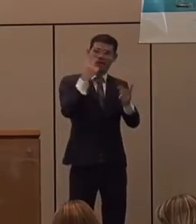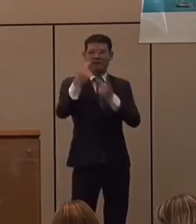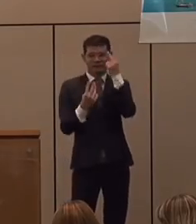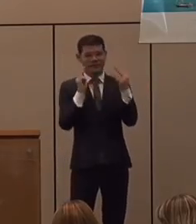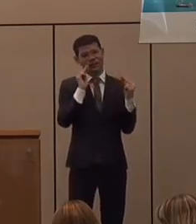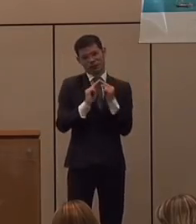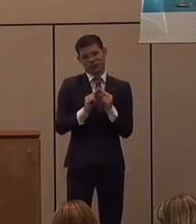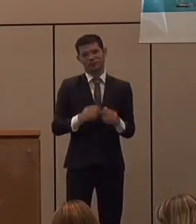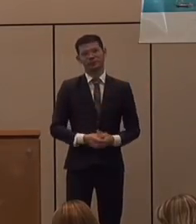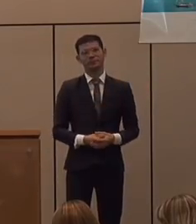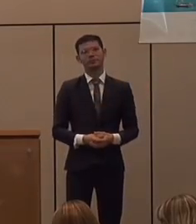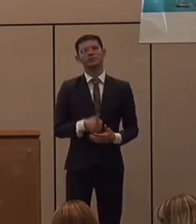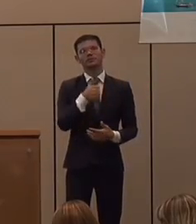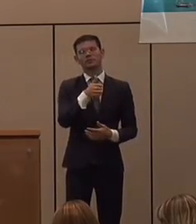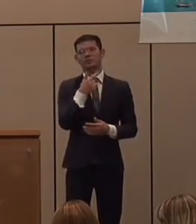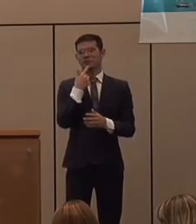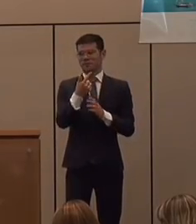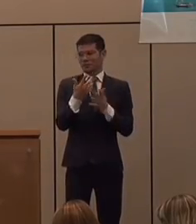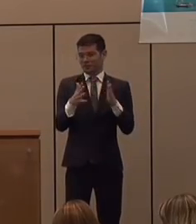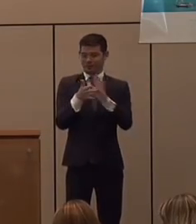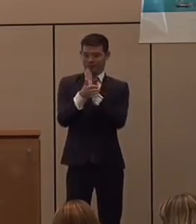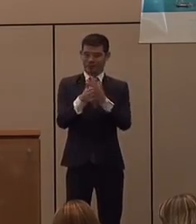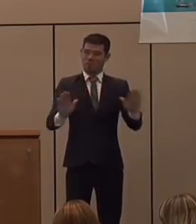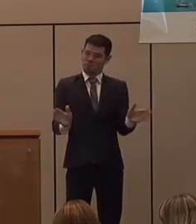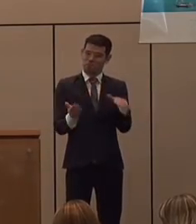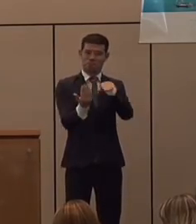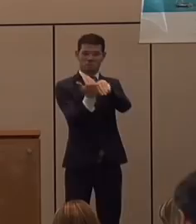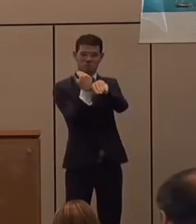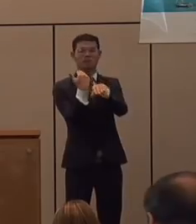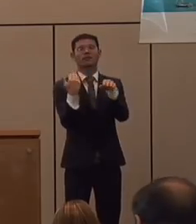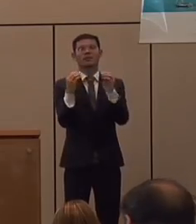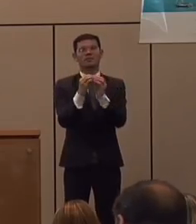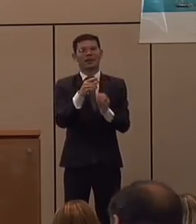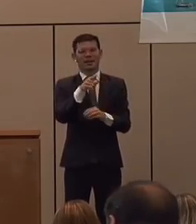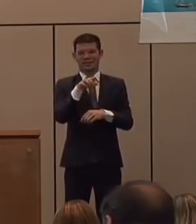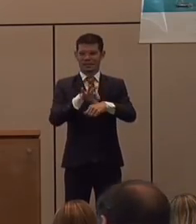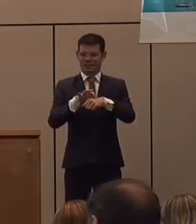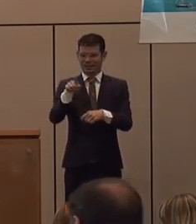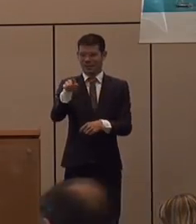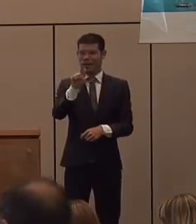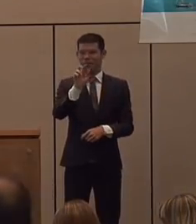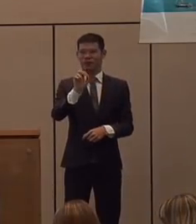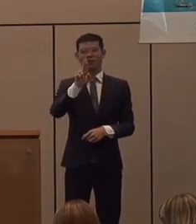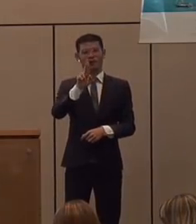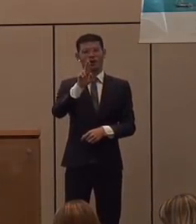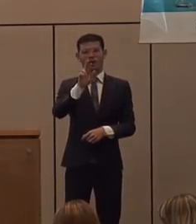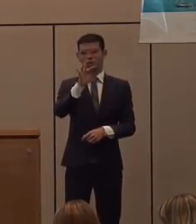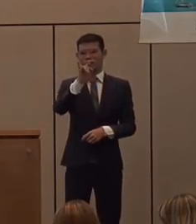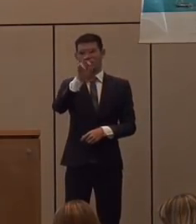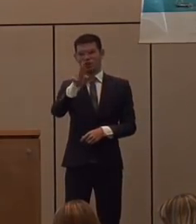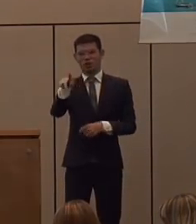todos los avances que hemos tenido en infraestructura y con fontur con el doctor eduardo sobre lo trabajamos fuertemente en apoyar